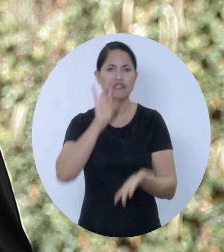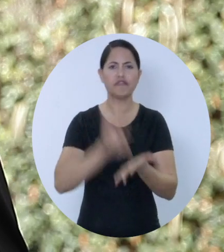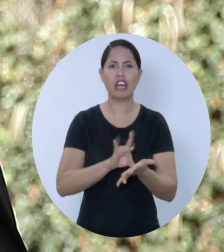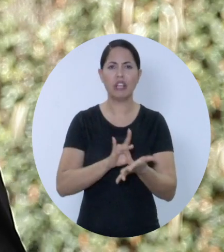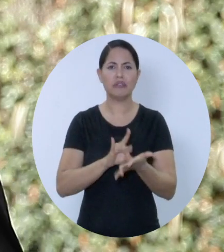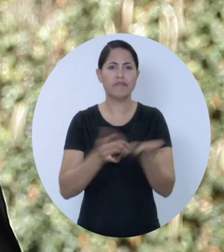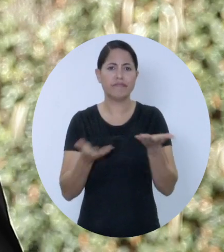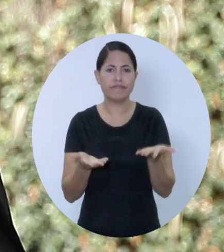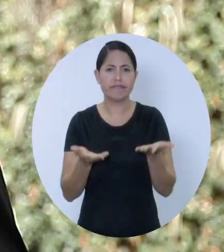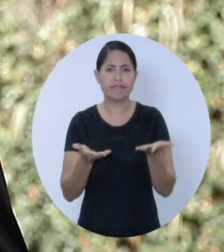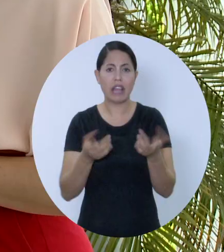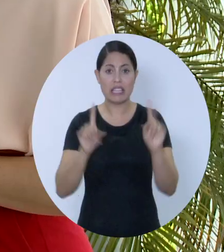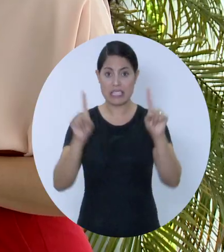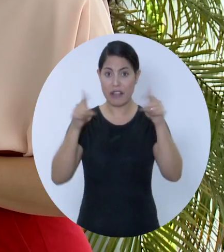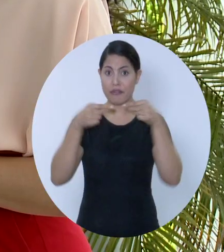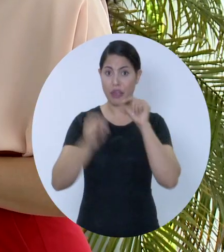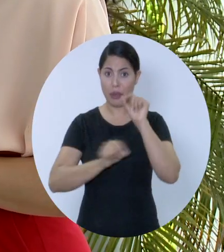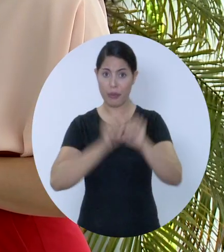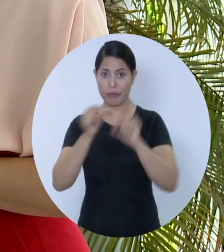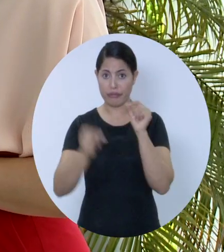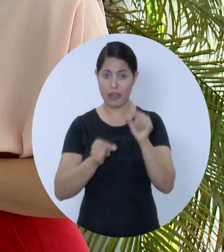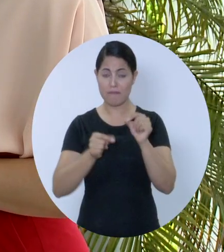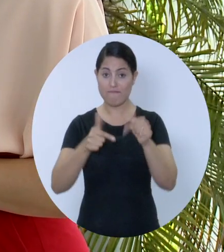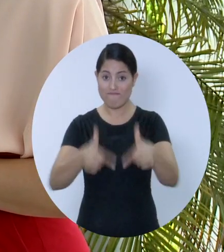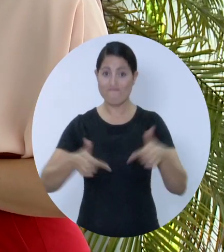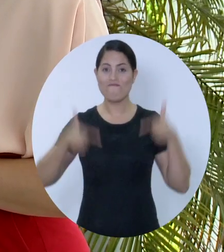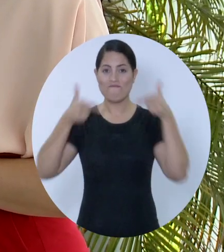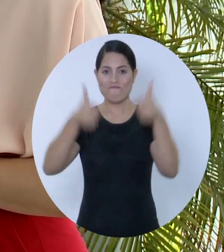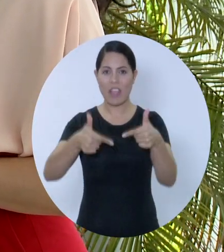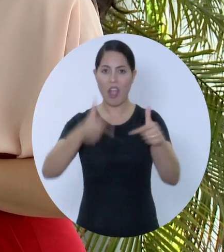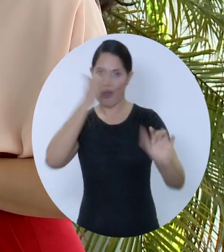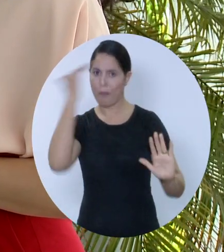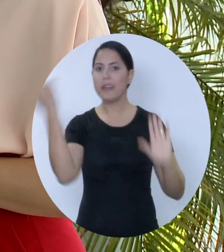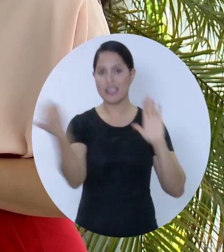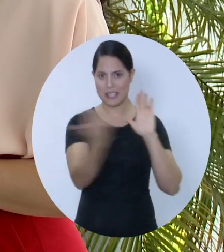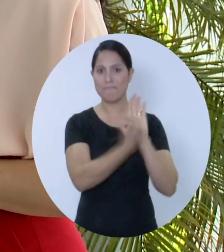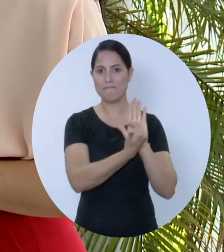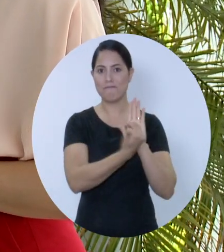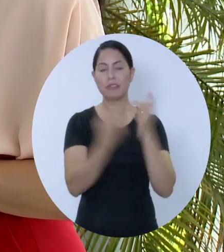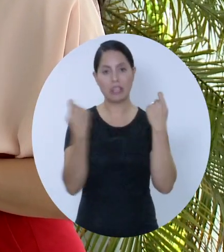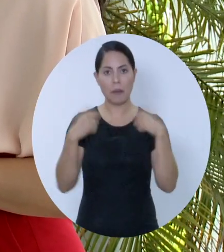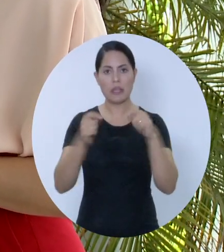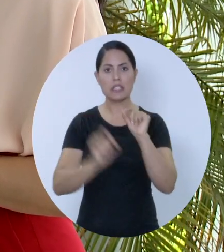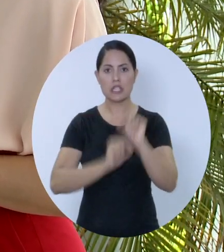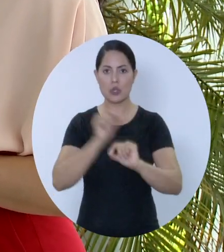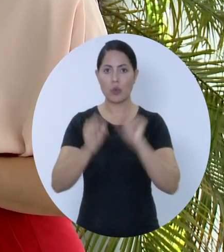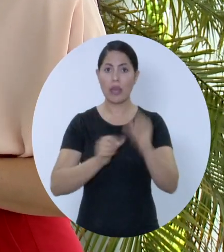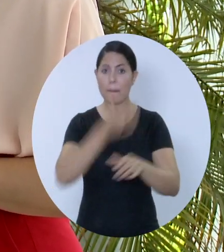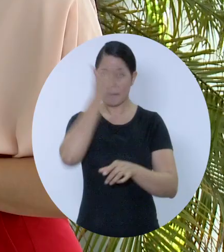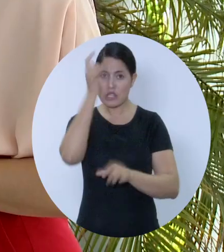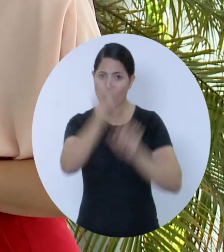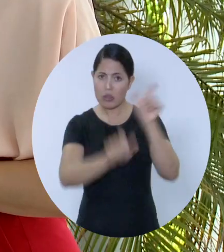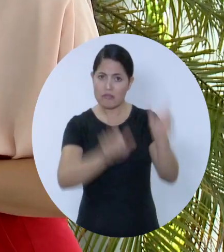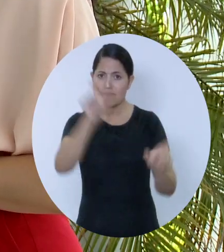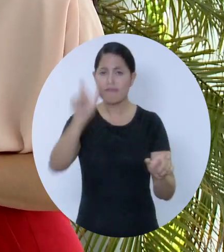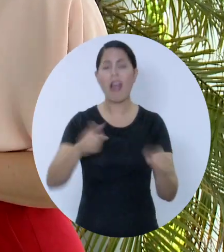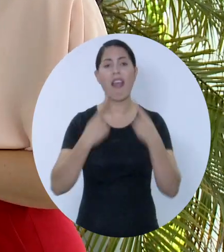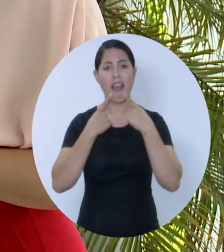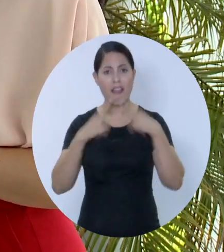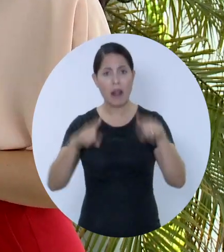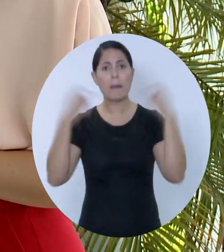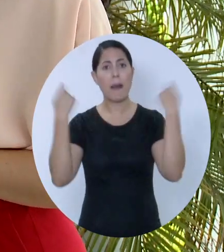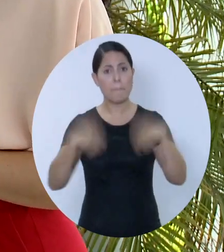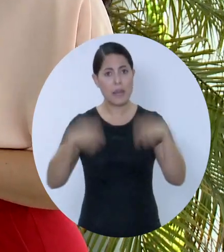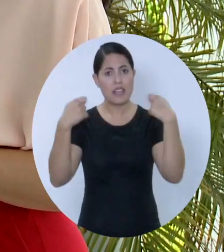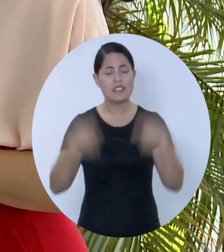legislação assegurando esses direitos. O que se coloca como desafio é justamente a implementação. Por isso é mesmo de fundamental importância que as